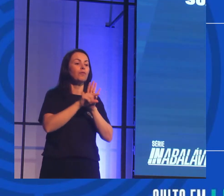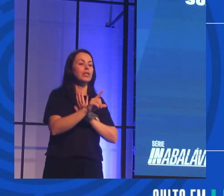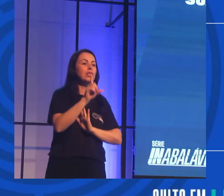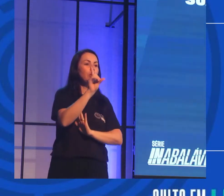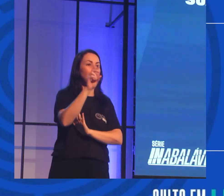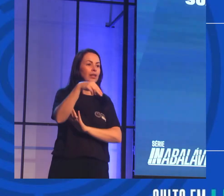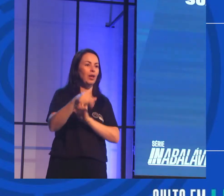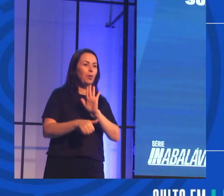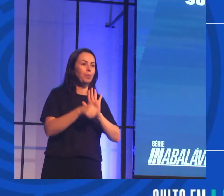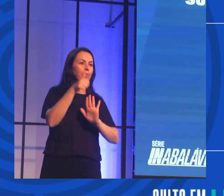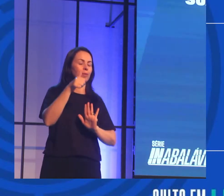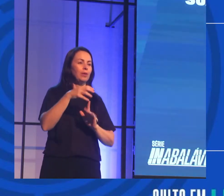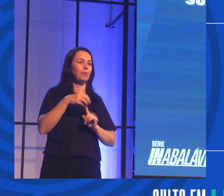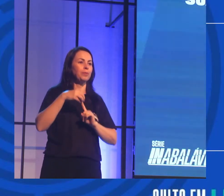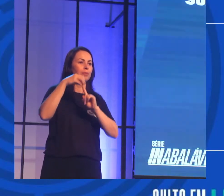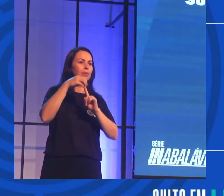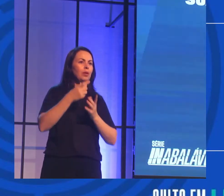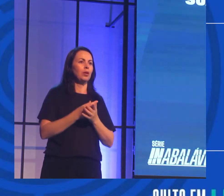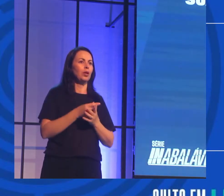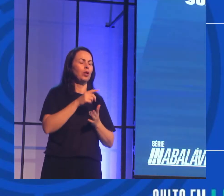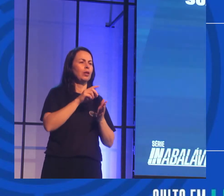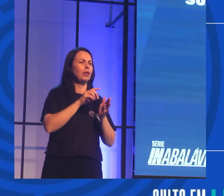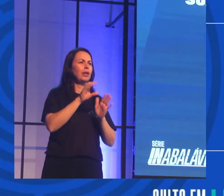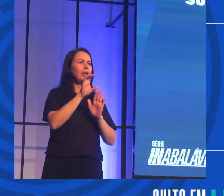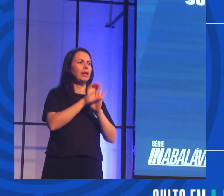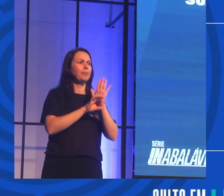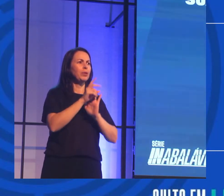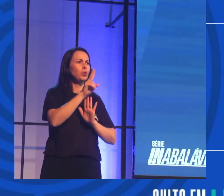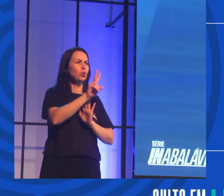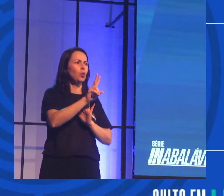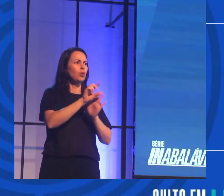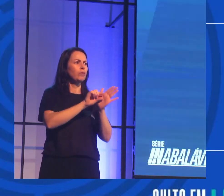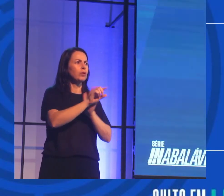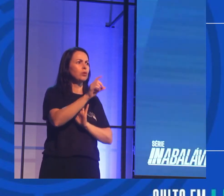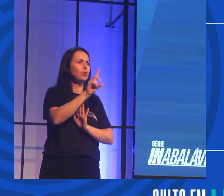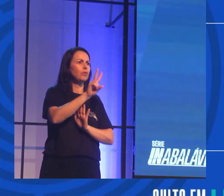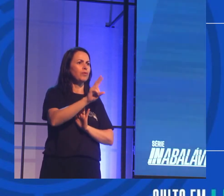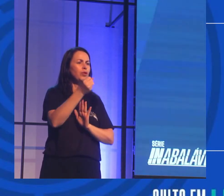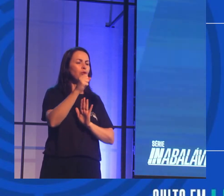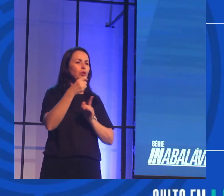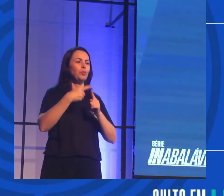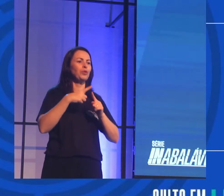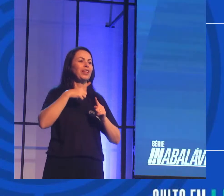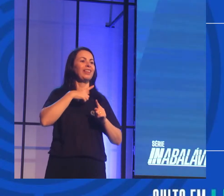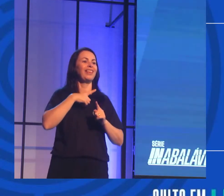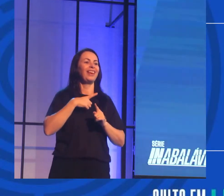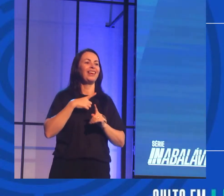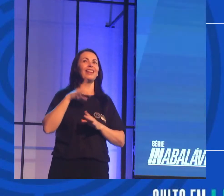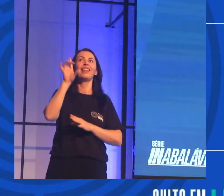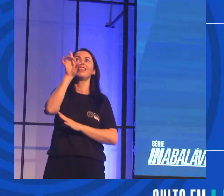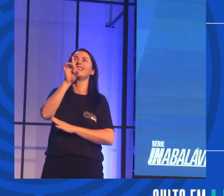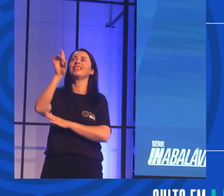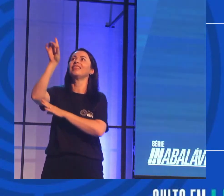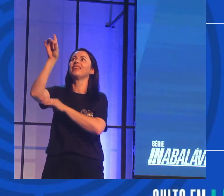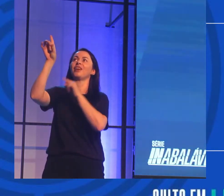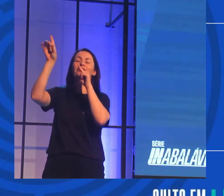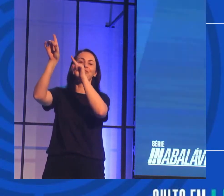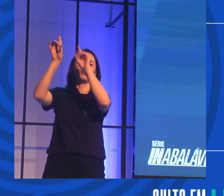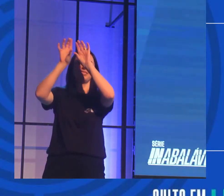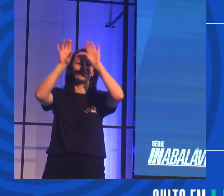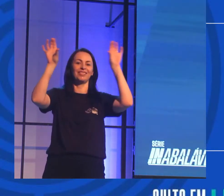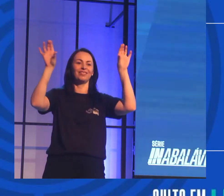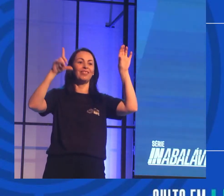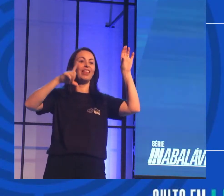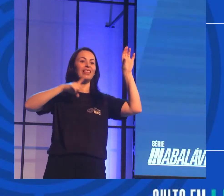Daniel? Daniel 2:28. Mas há um Deus no céu. Há um Deus no